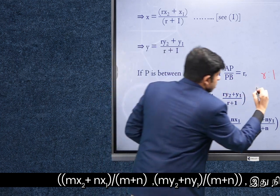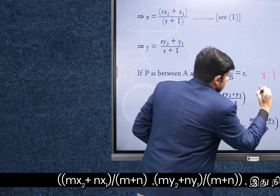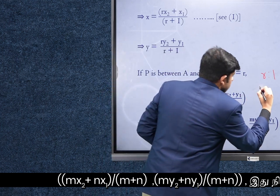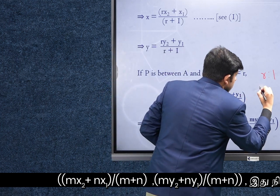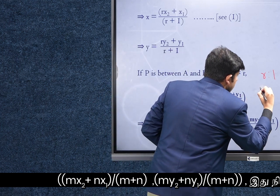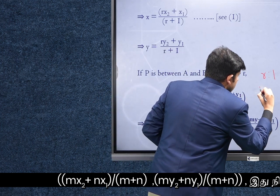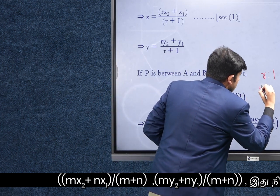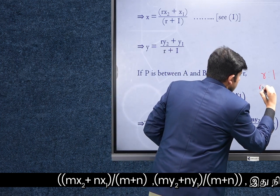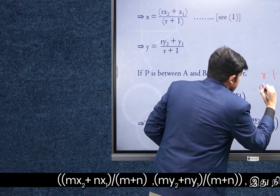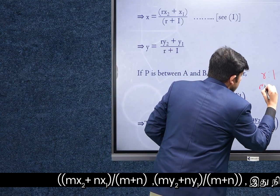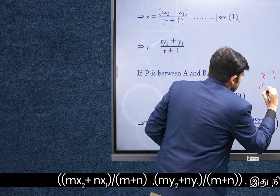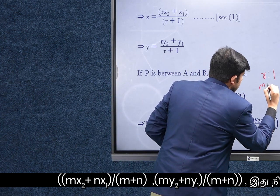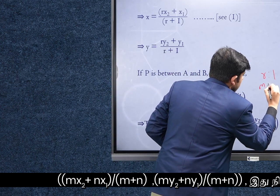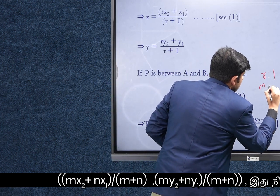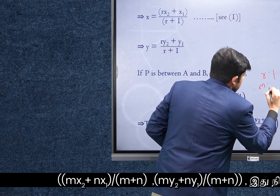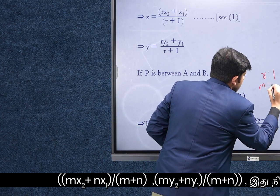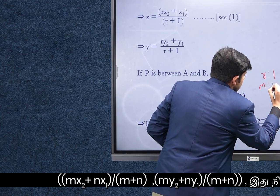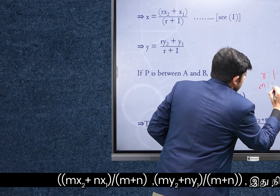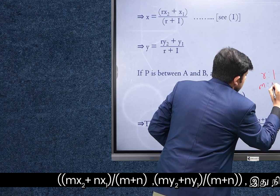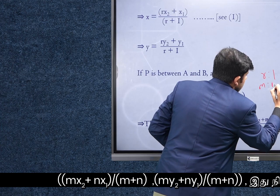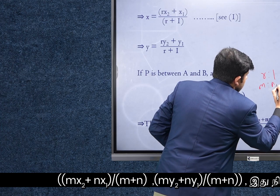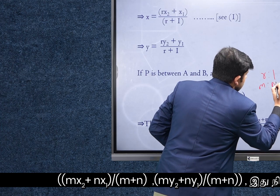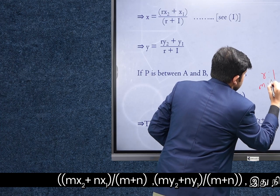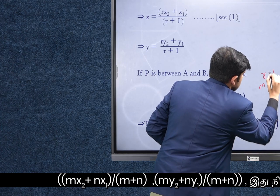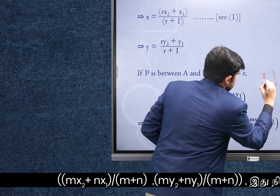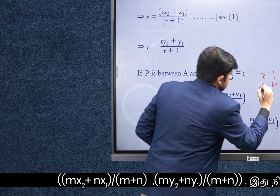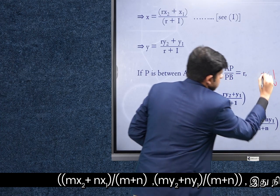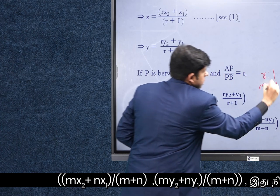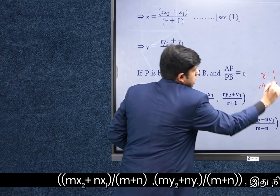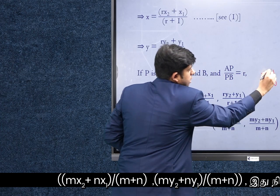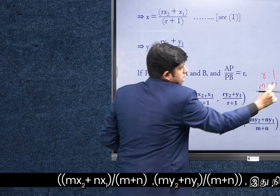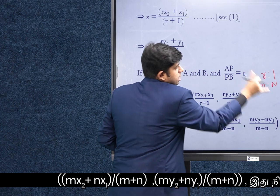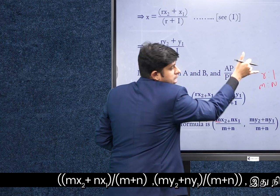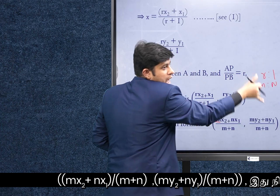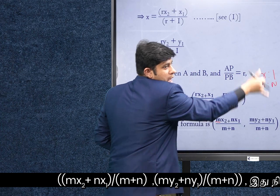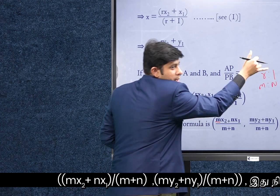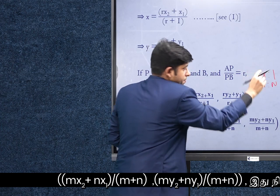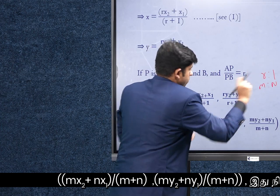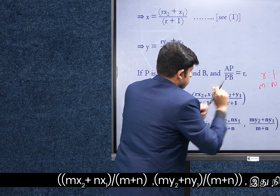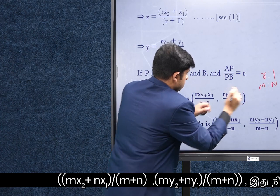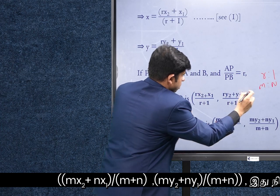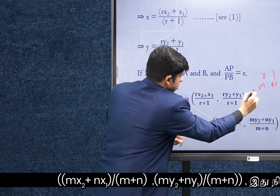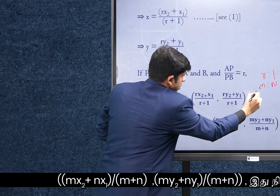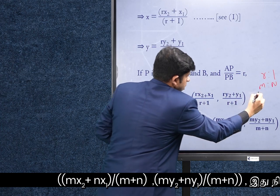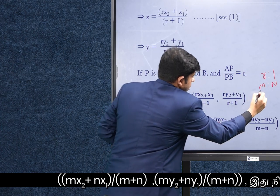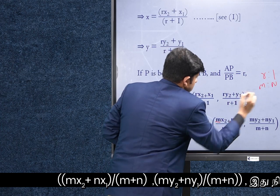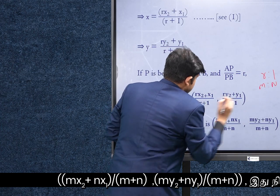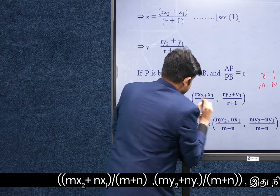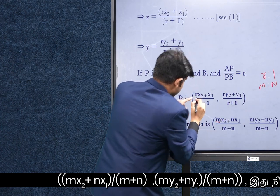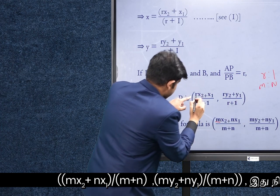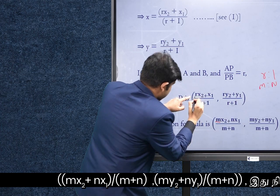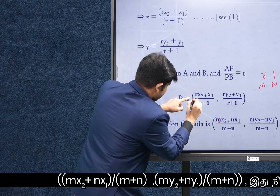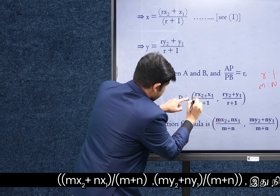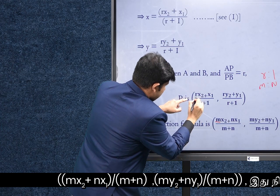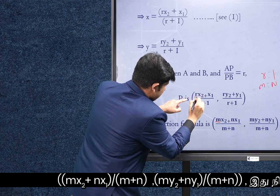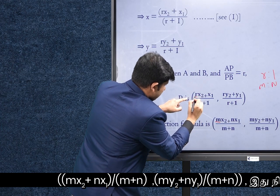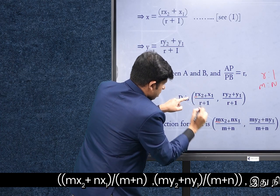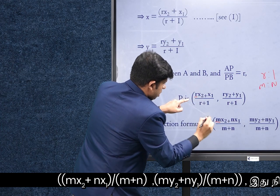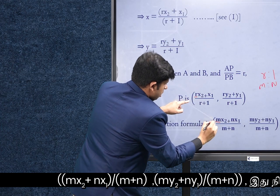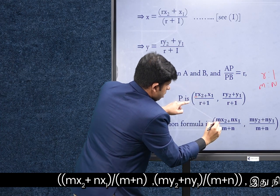இலக்க 1 கீழ்க்கோடு எம் கூட்டல் என் எம் ஒய் கீழ் இலக்க 2 கூட்டல் என்